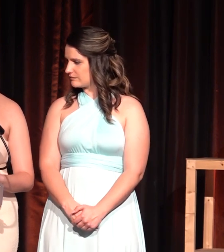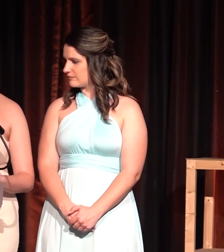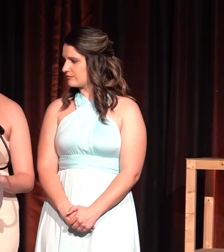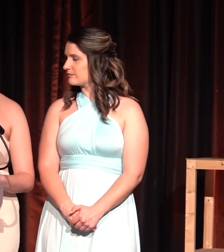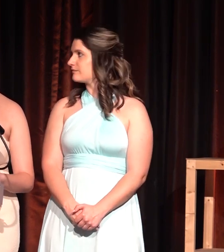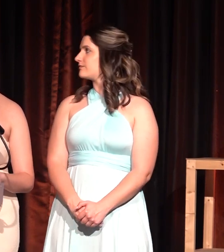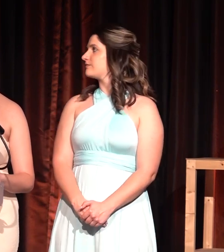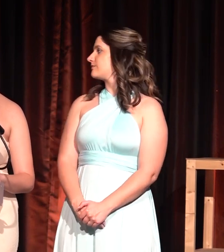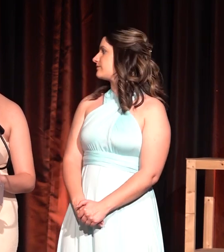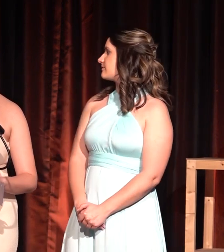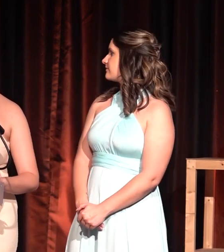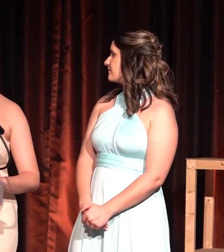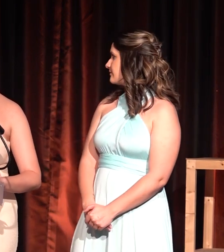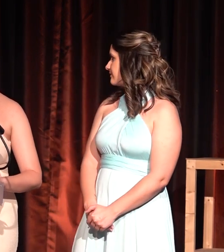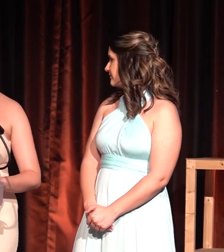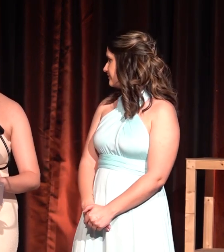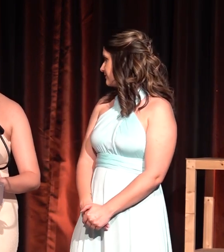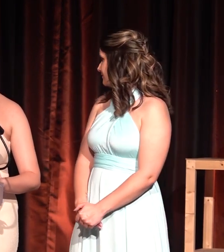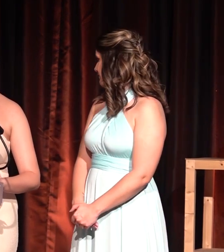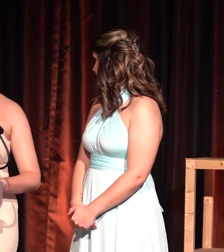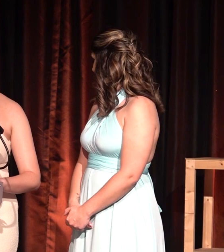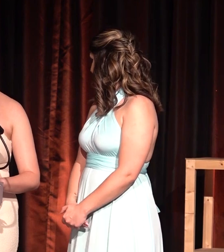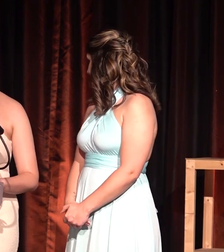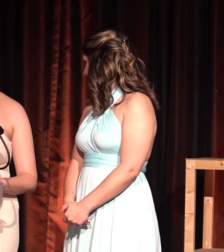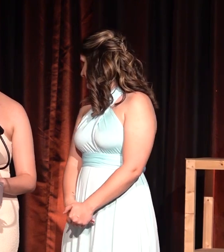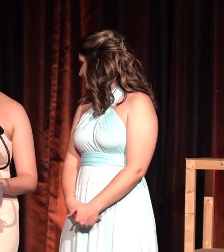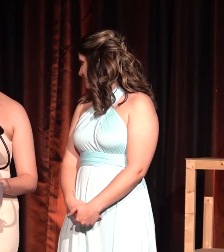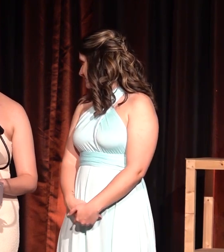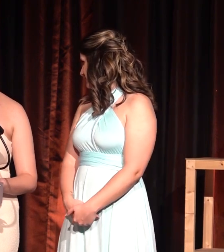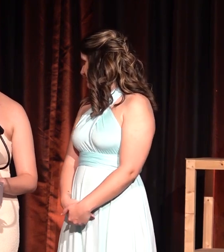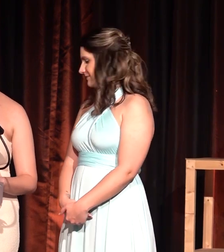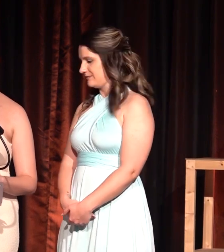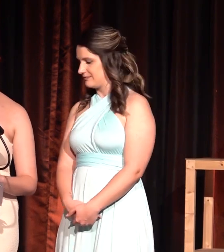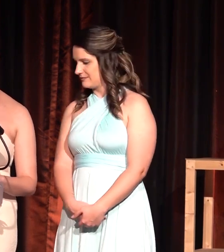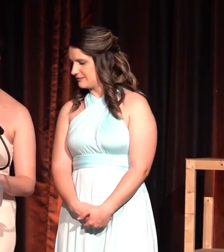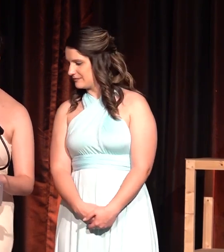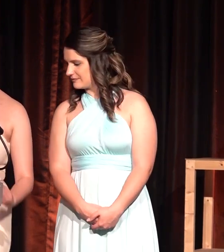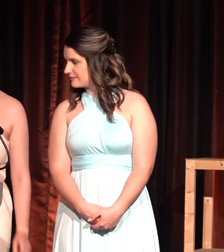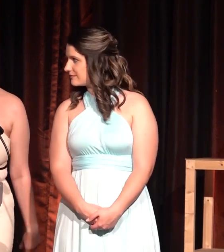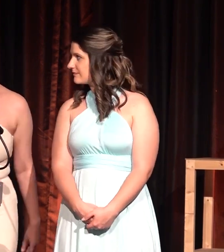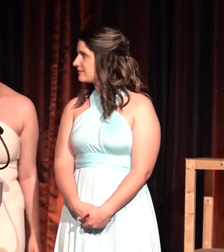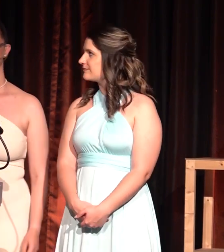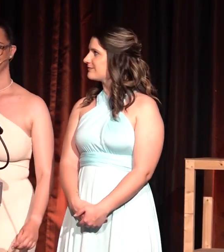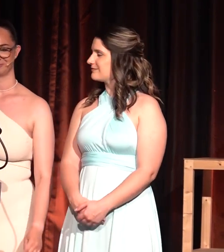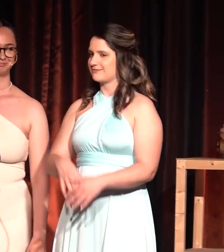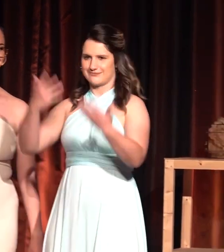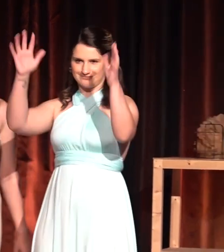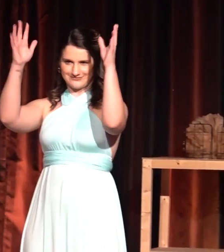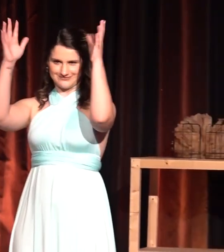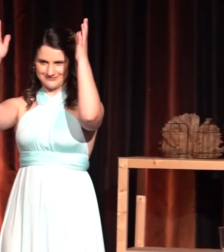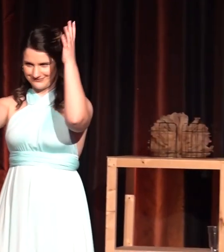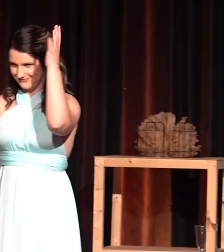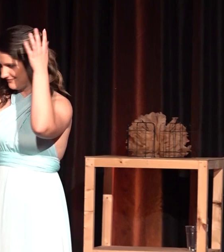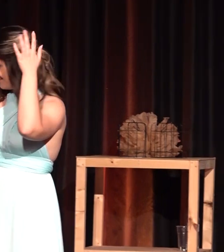Carla García, Adrià Lavernia, Vanessa Queralt, Laiva Rechman, Ainhoa Rodríguez i Estel Valor.